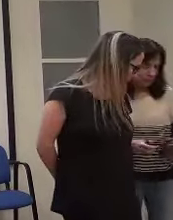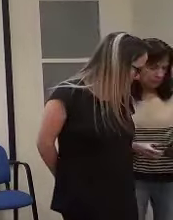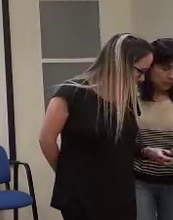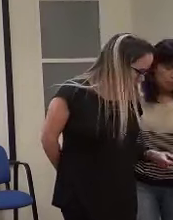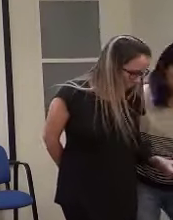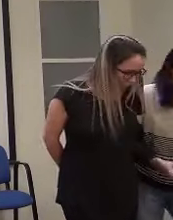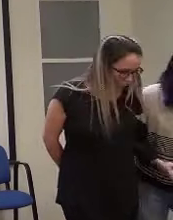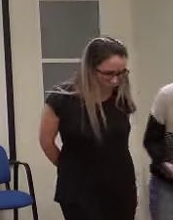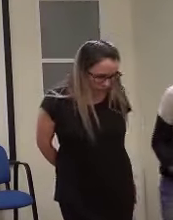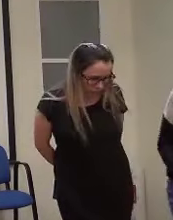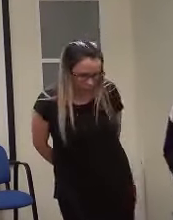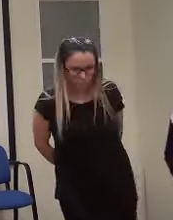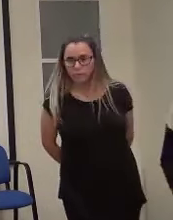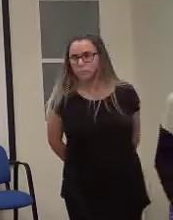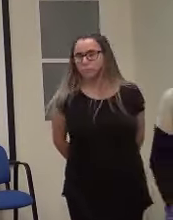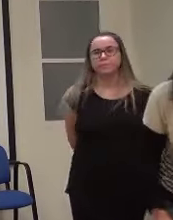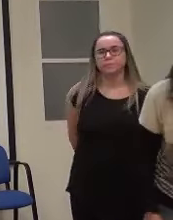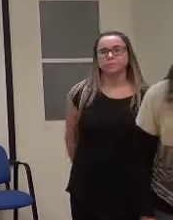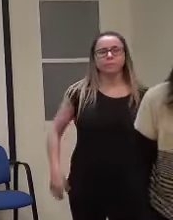bueno